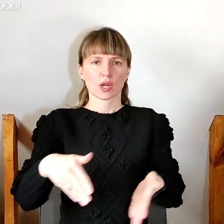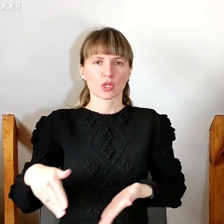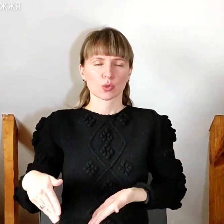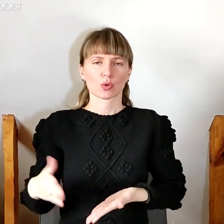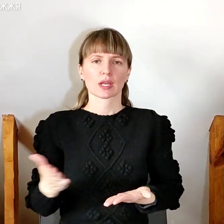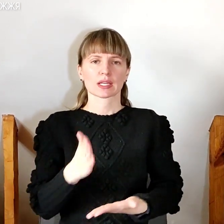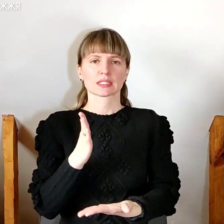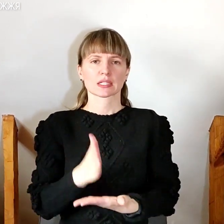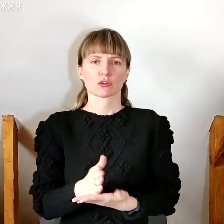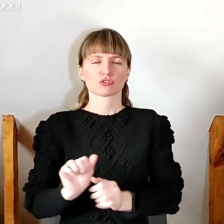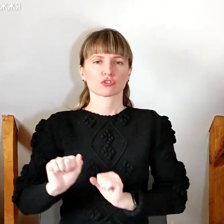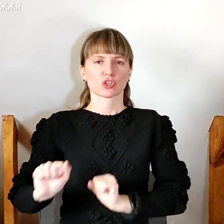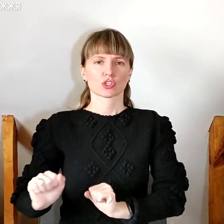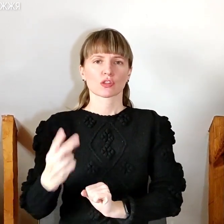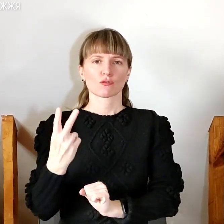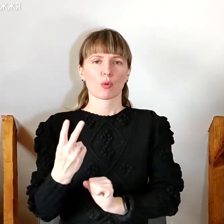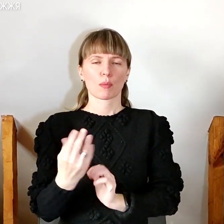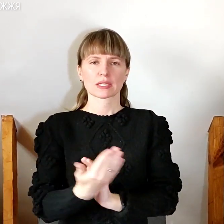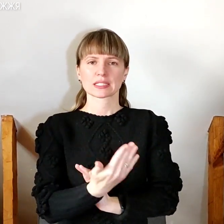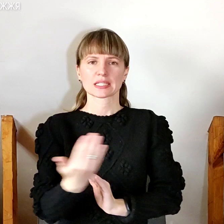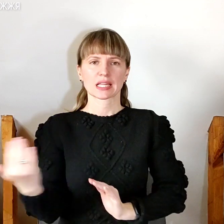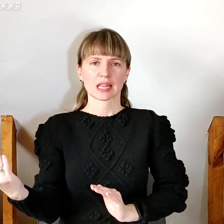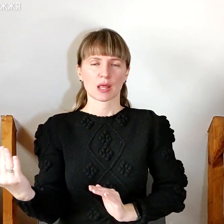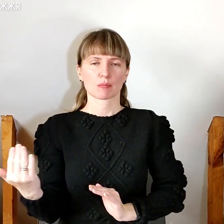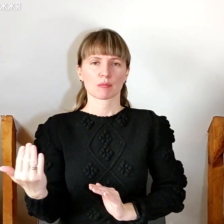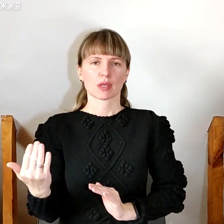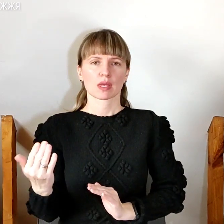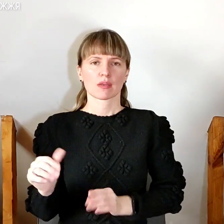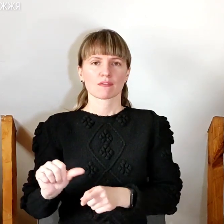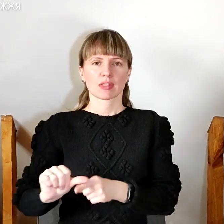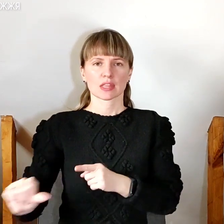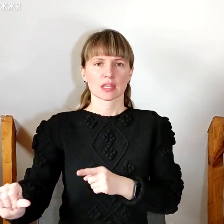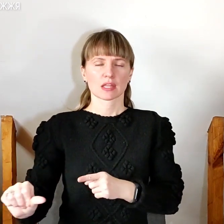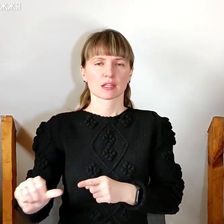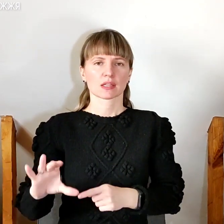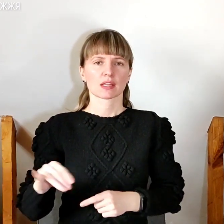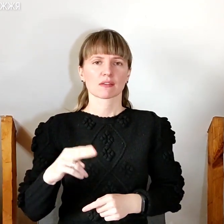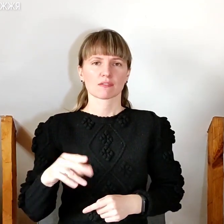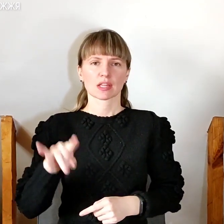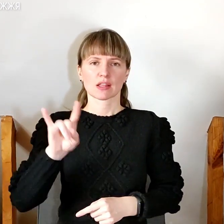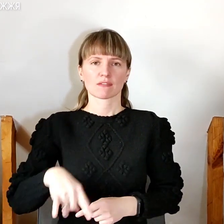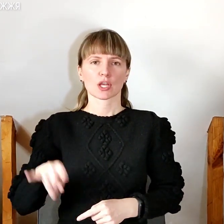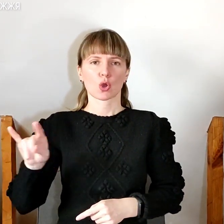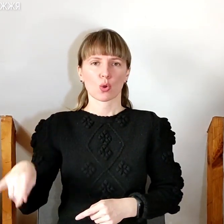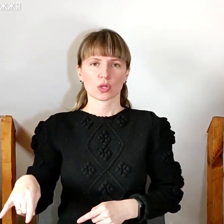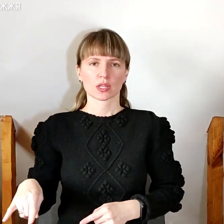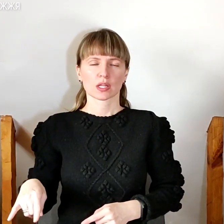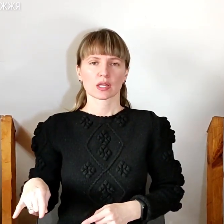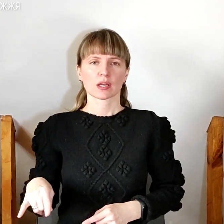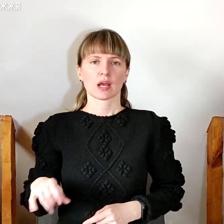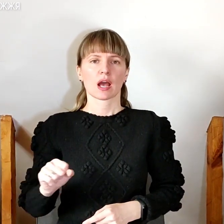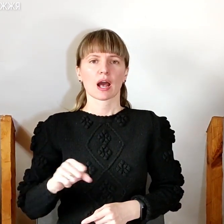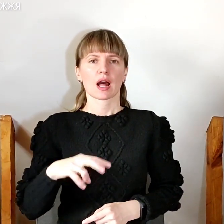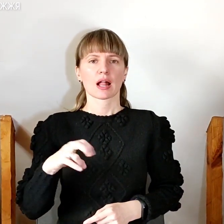стінами, відділений від вікон. Але в разі значних обстрілів